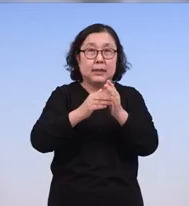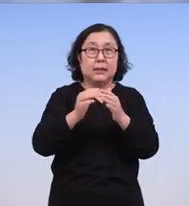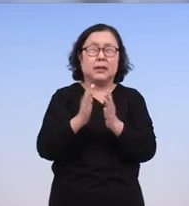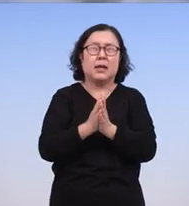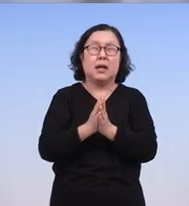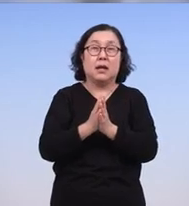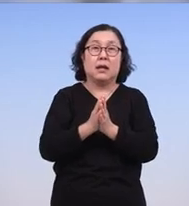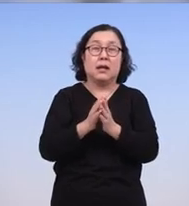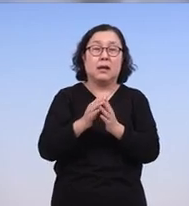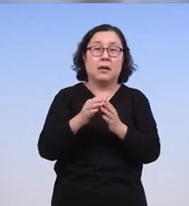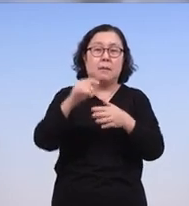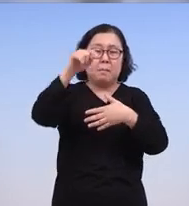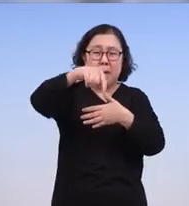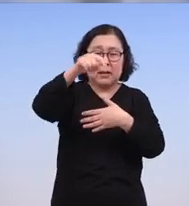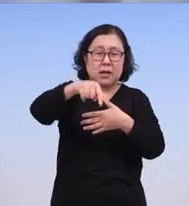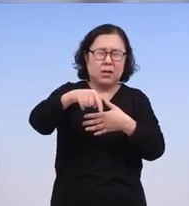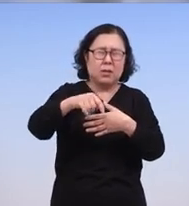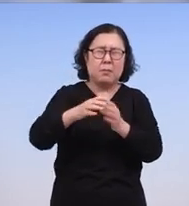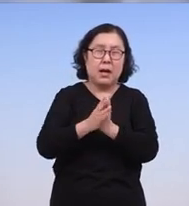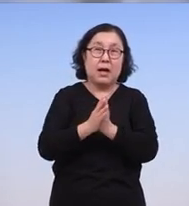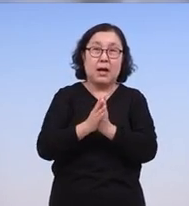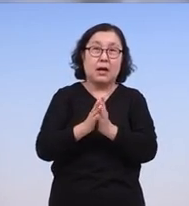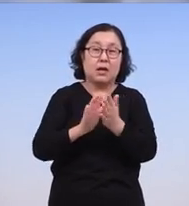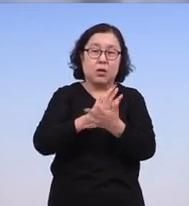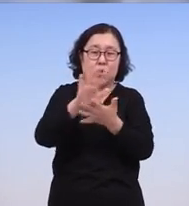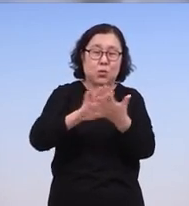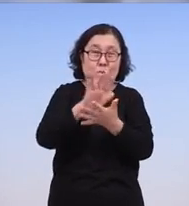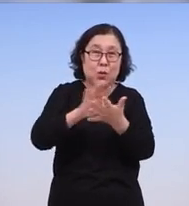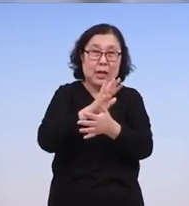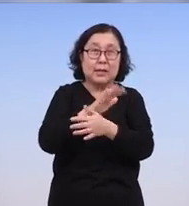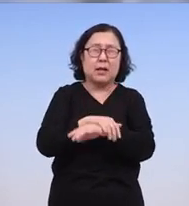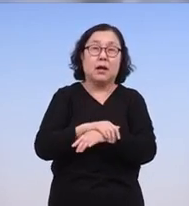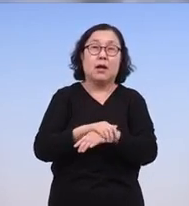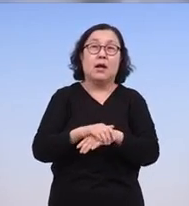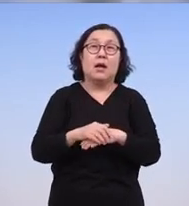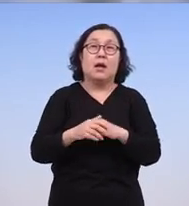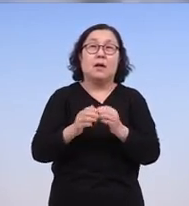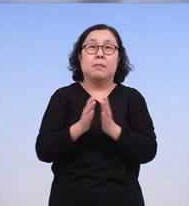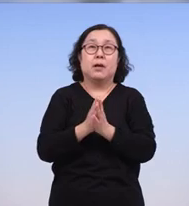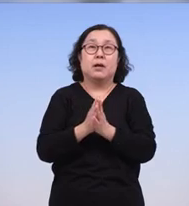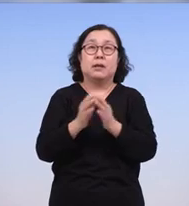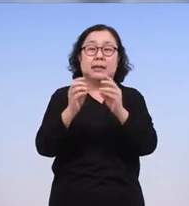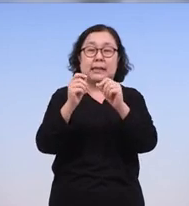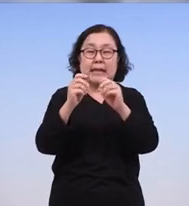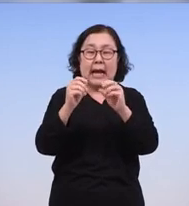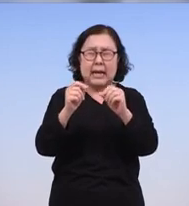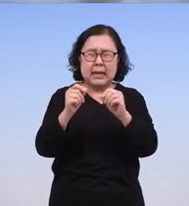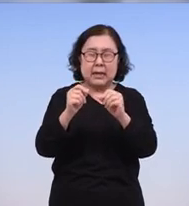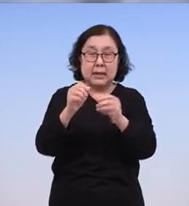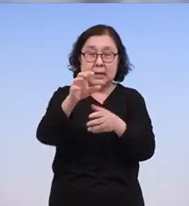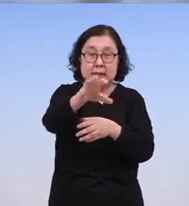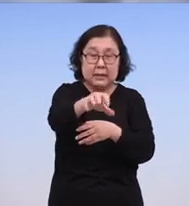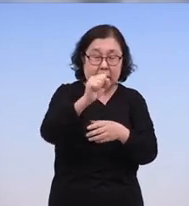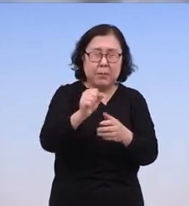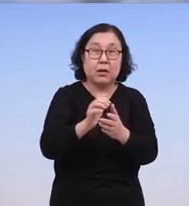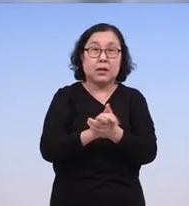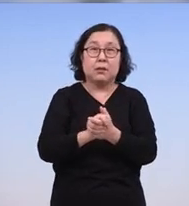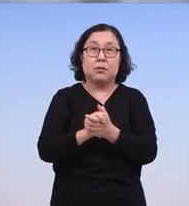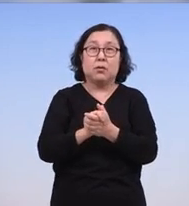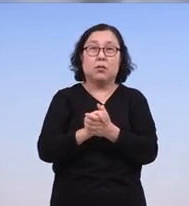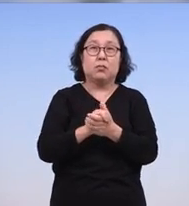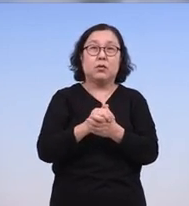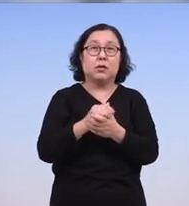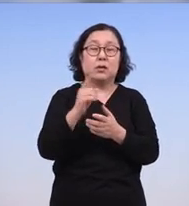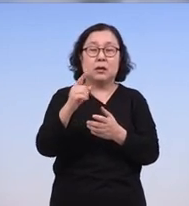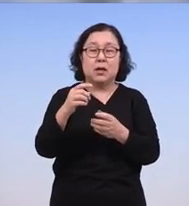막 모든 친구들 손 다 갈라지고 막 이게 막 피가 나고 막 하도 이제 구슬치기 하고 땅 따먹기 이런 걸 많이 해가지고 지금 생각하면